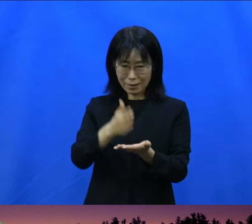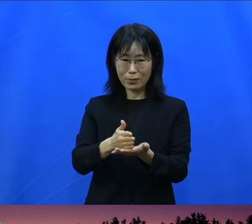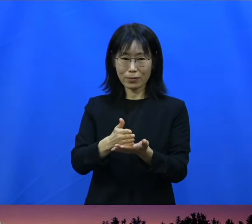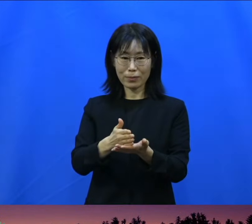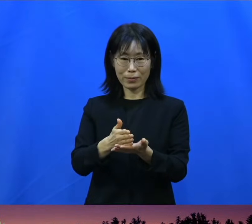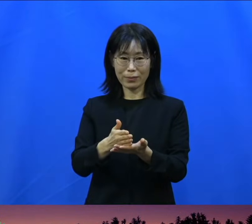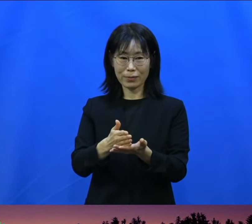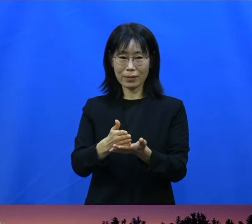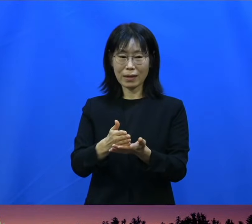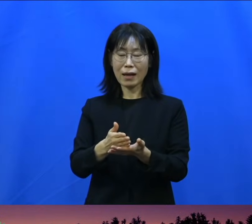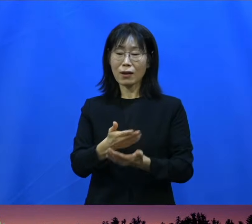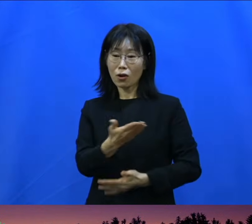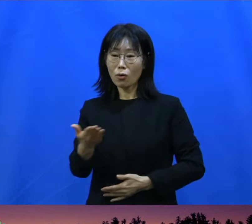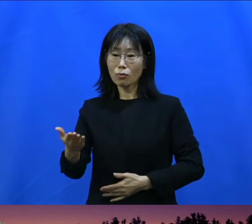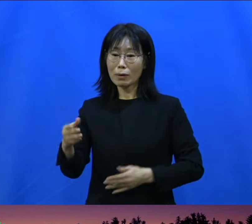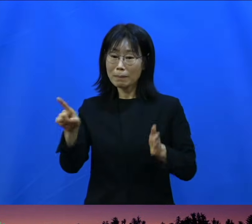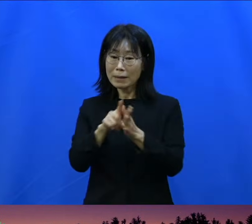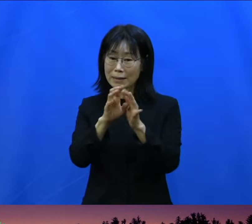되는데 축복이 말이 안 나와.